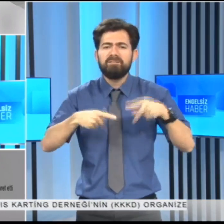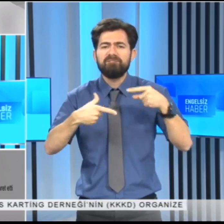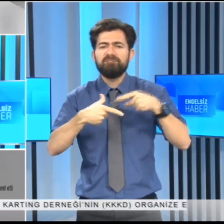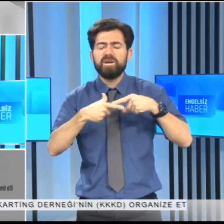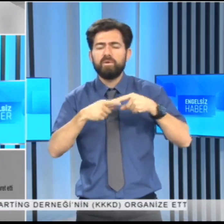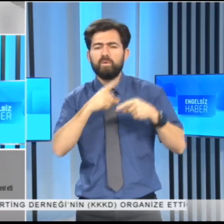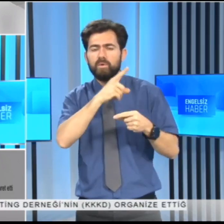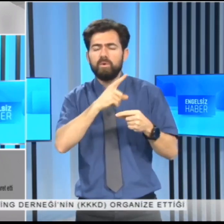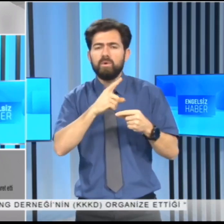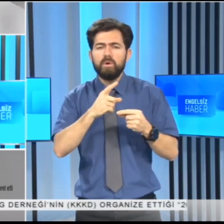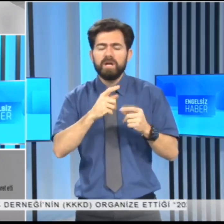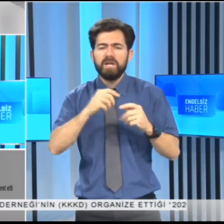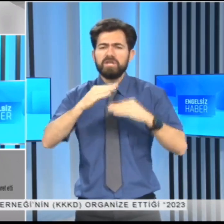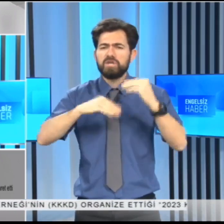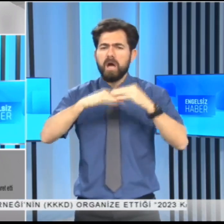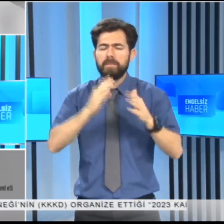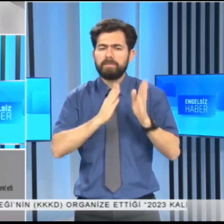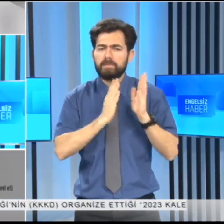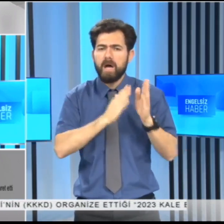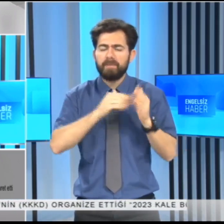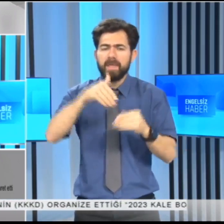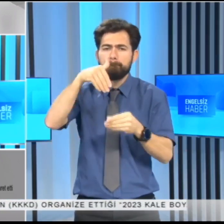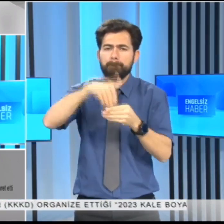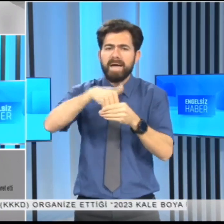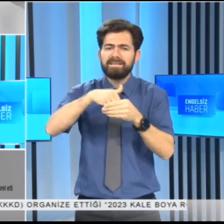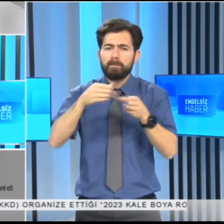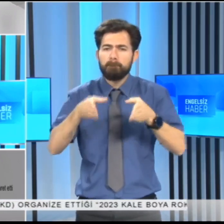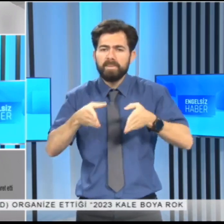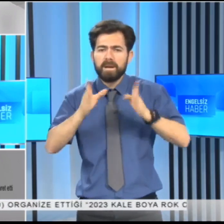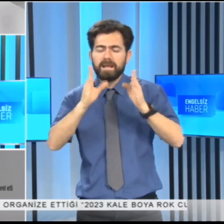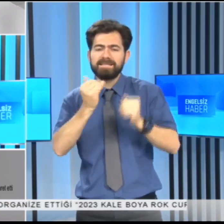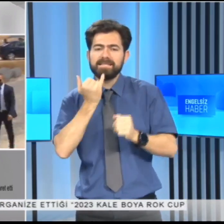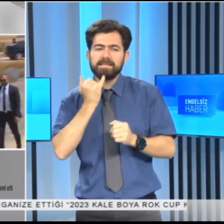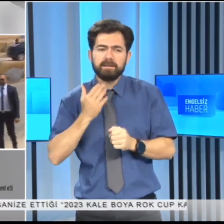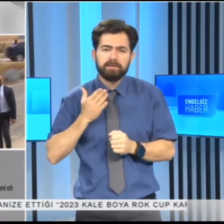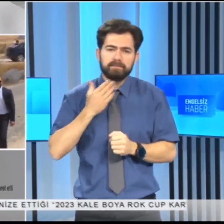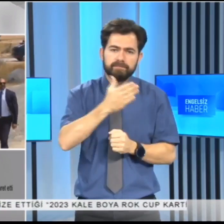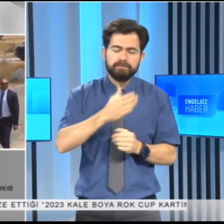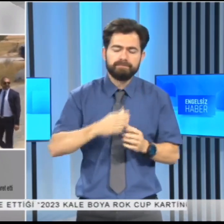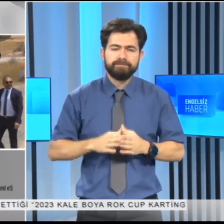yapımı devam eden meclis yerleşkesini ziyaret etti.